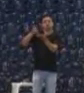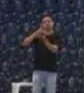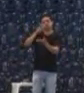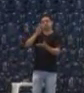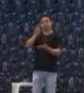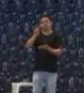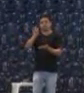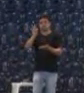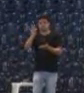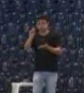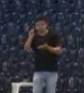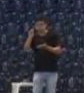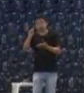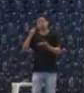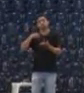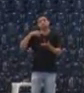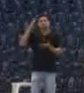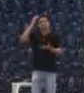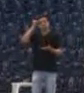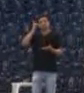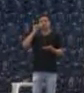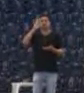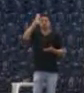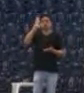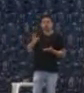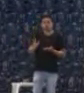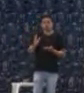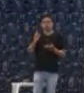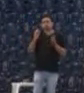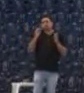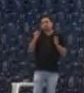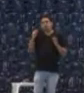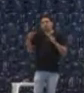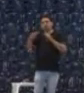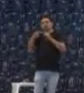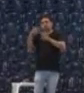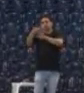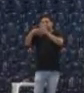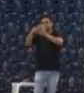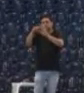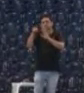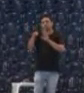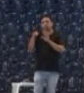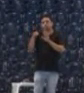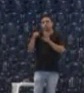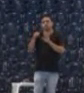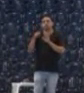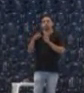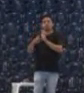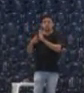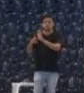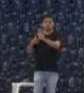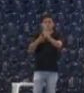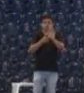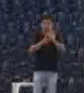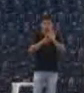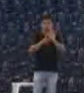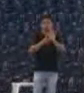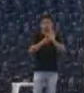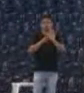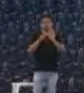você já tem uma noção de que pode ser um texto que vai tratar